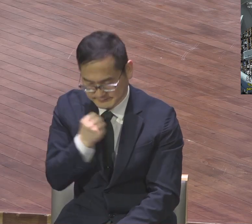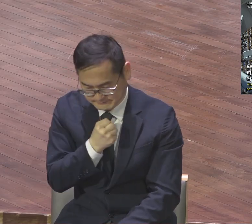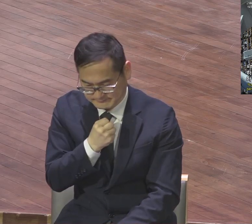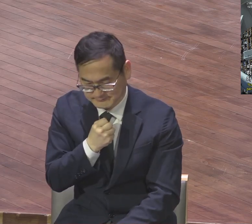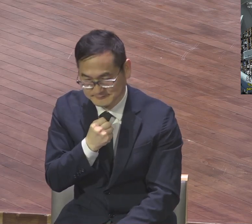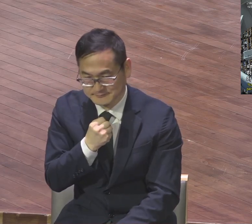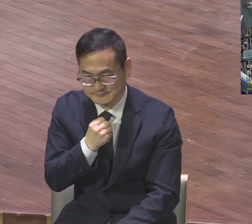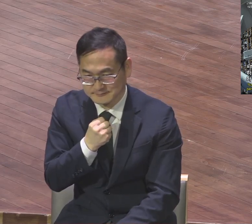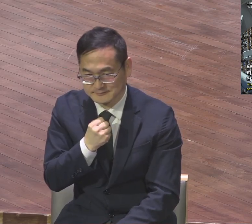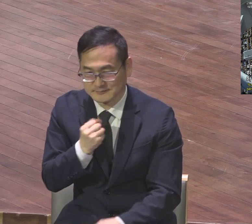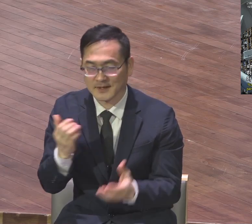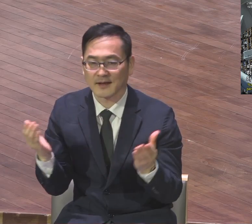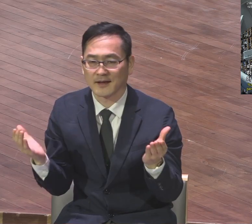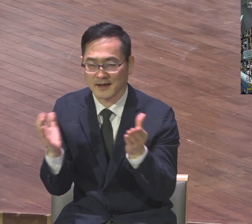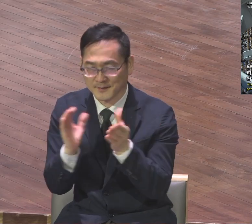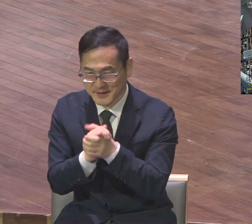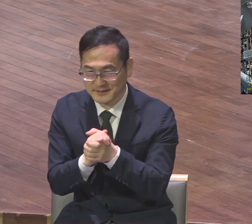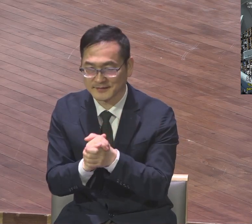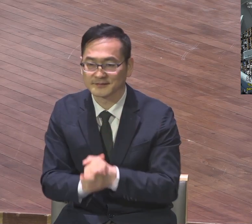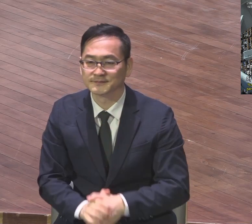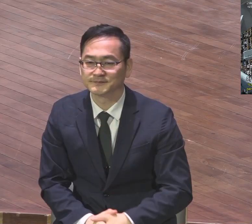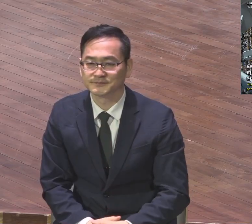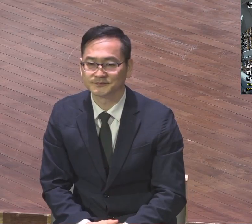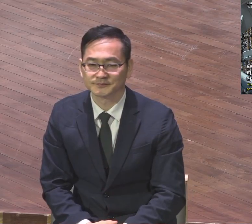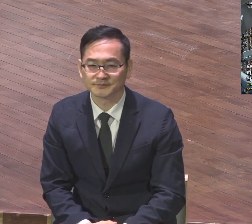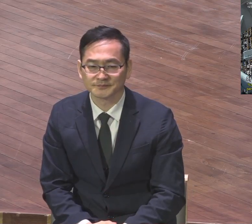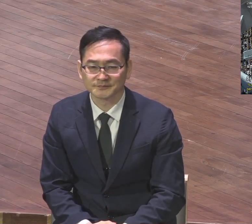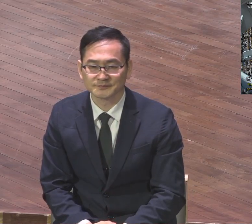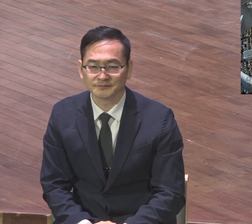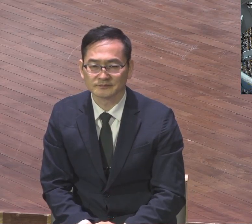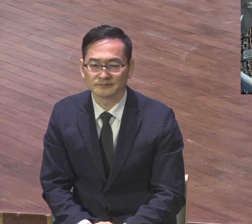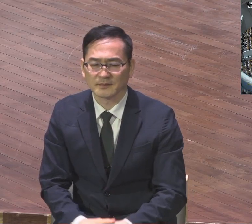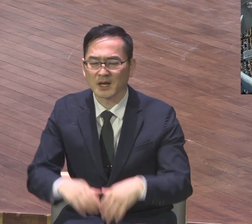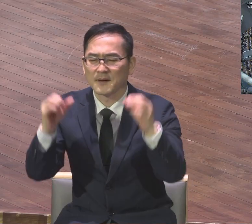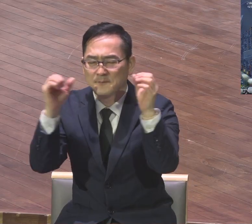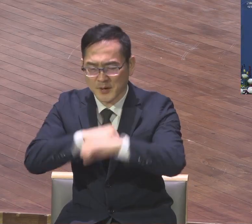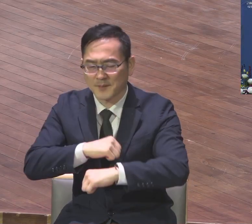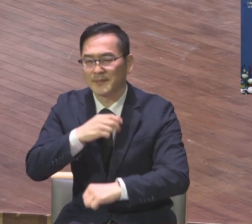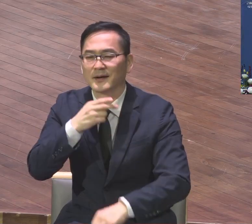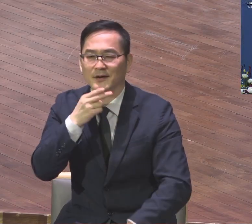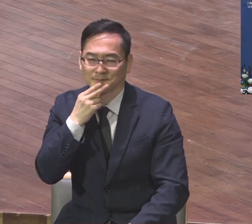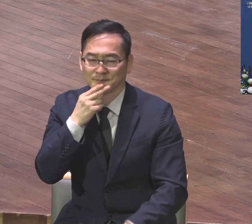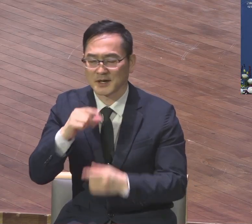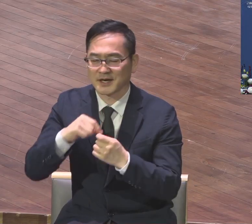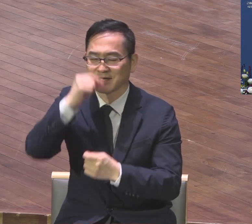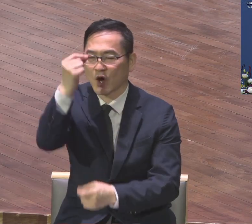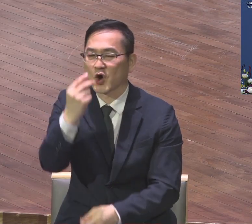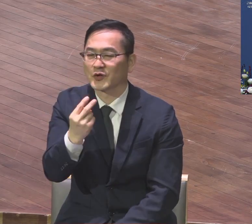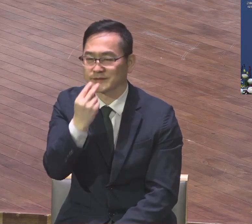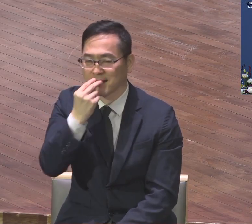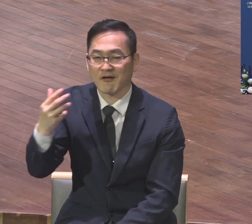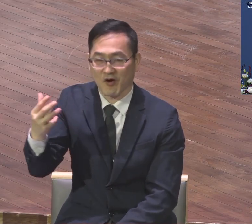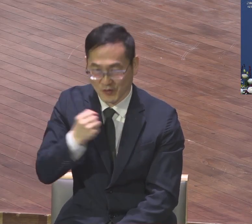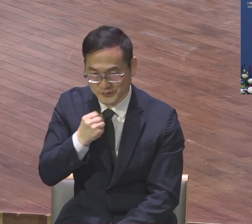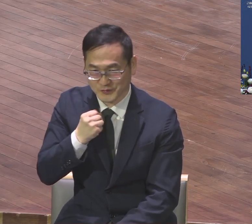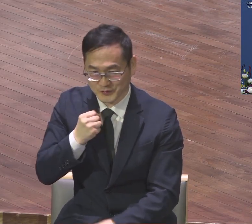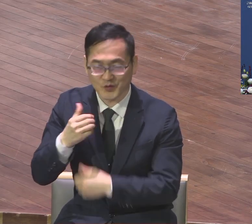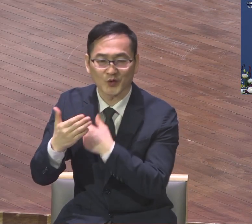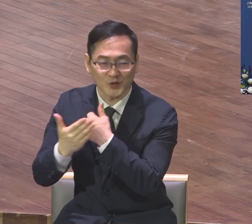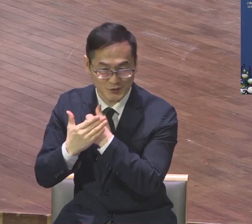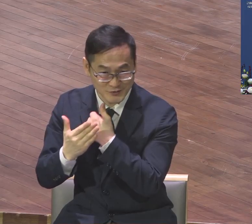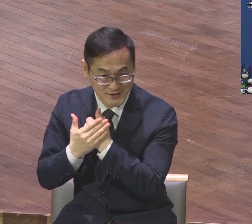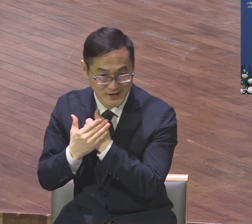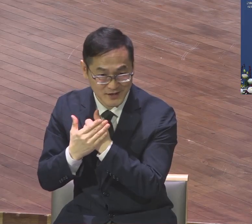얻게 하려 하심이라. 아멘. 멸망하지 아니하고 영생을 얻게 하려